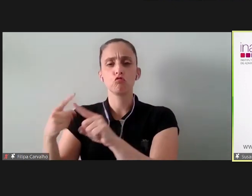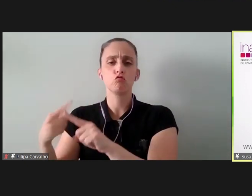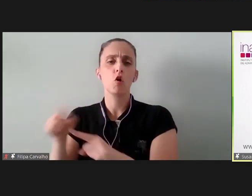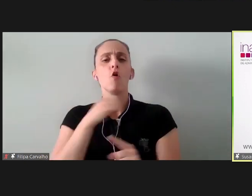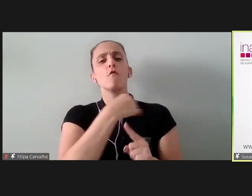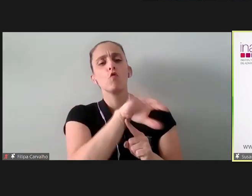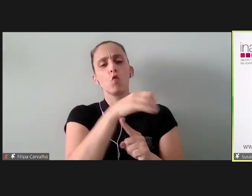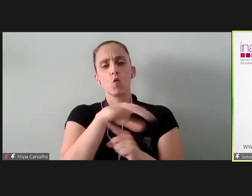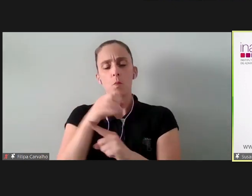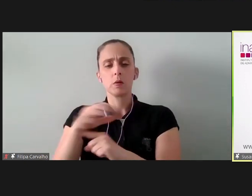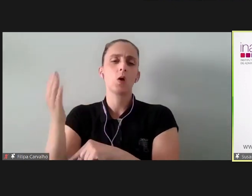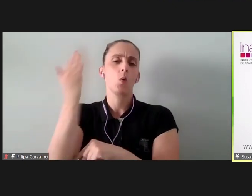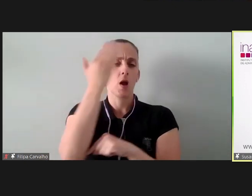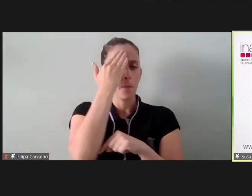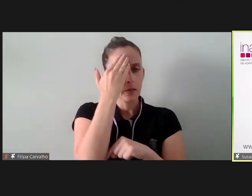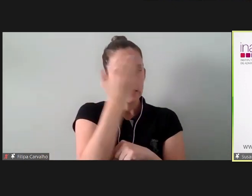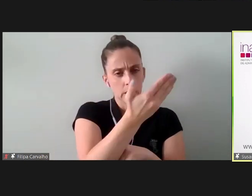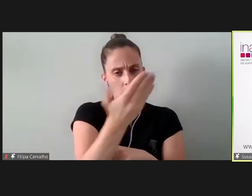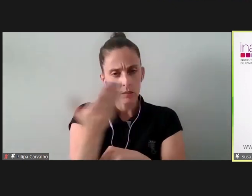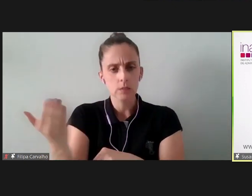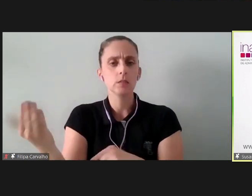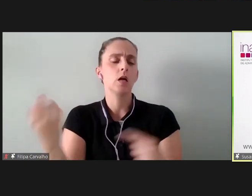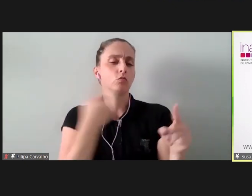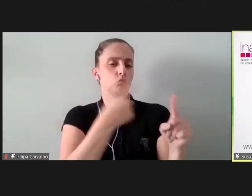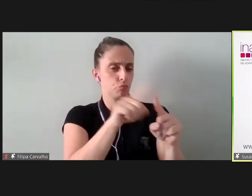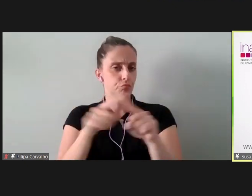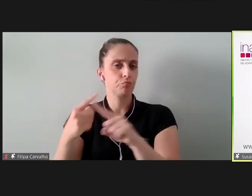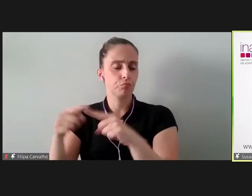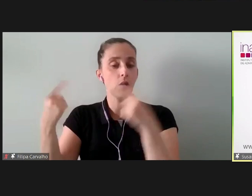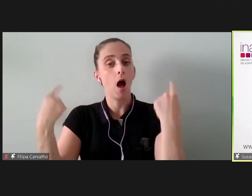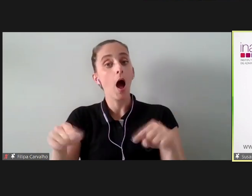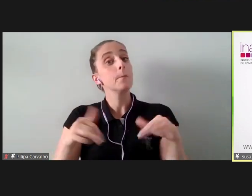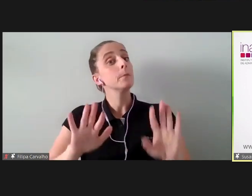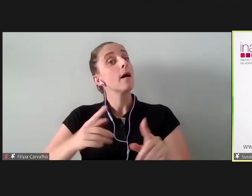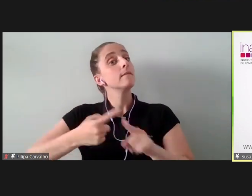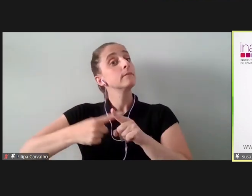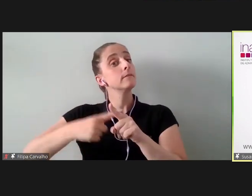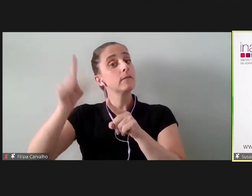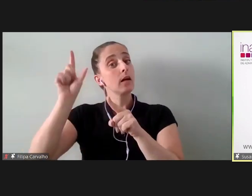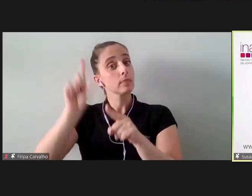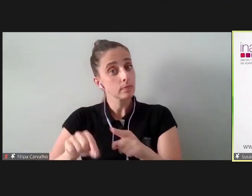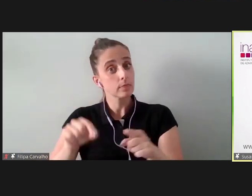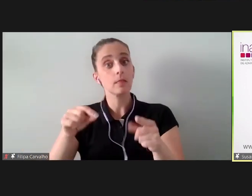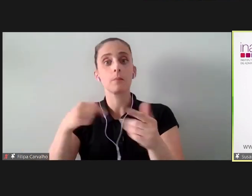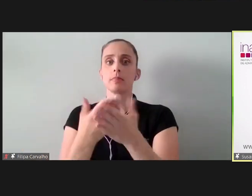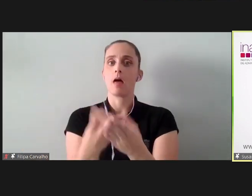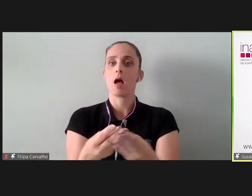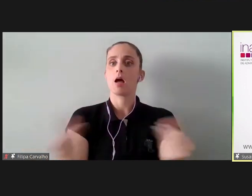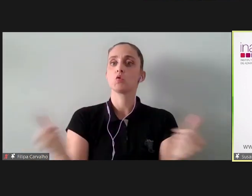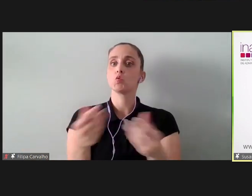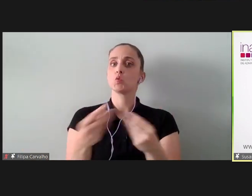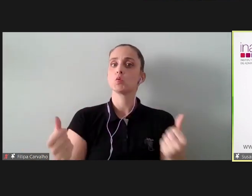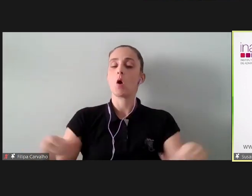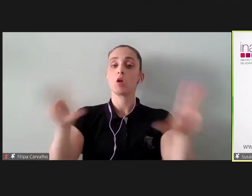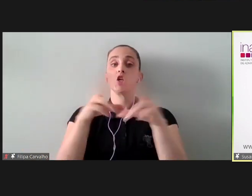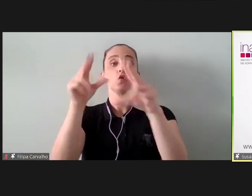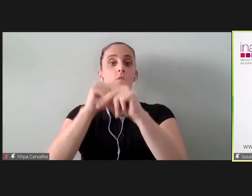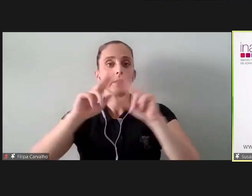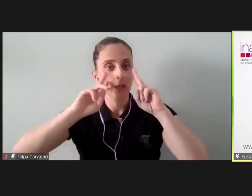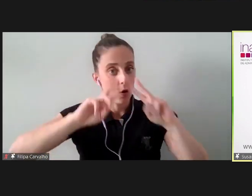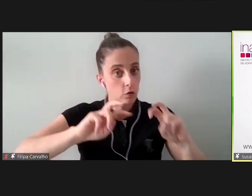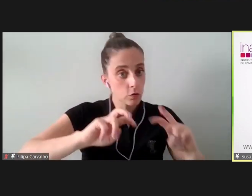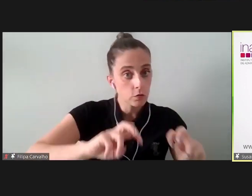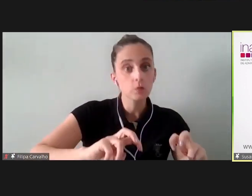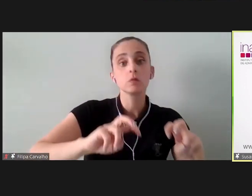formação, capacitação, mas é realmente interessante ver que também estão a trabalhar por soluções de inovação, de investigação ou